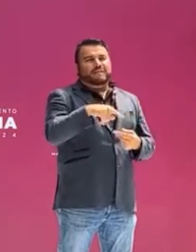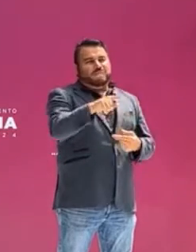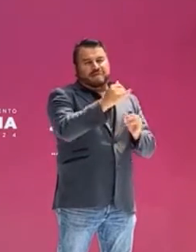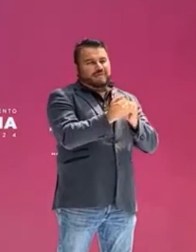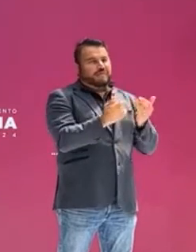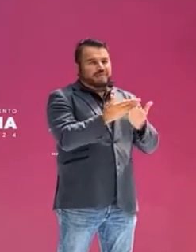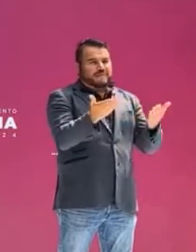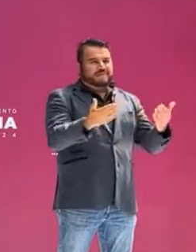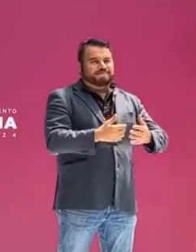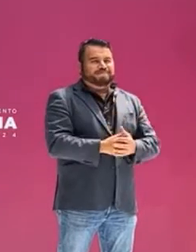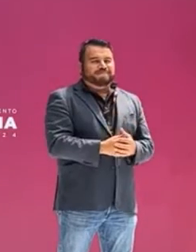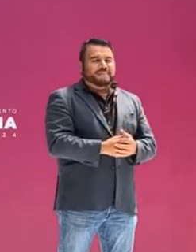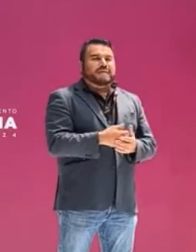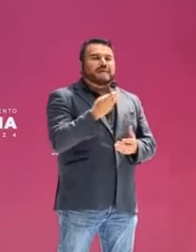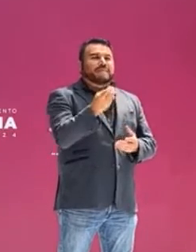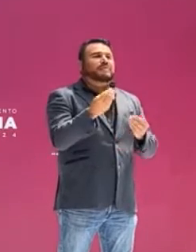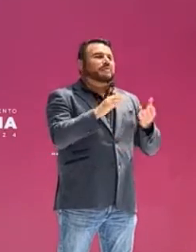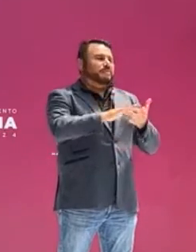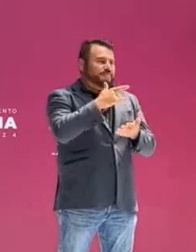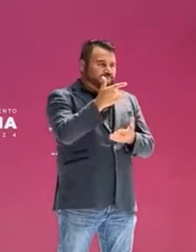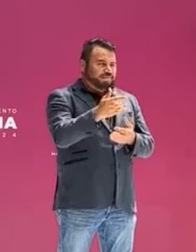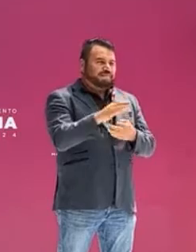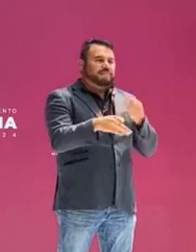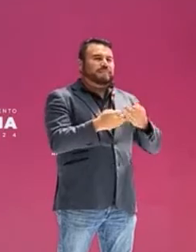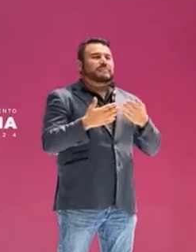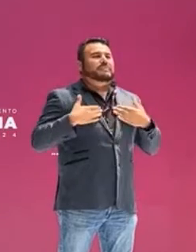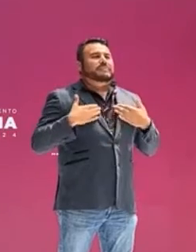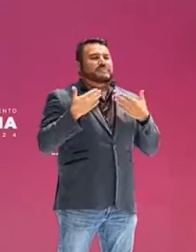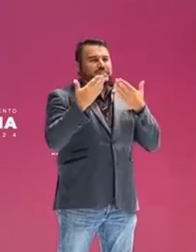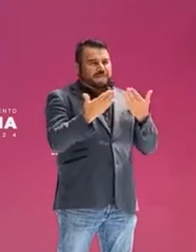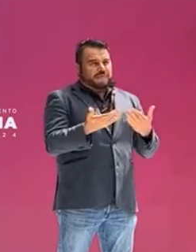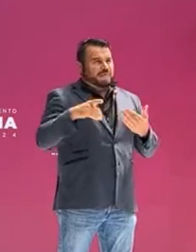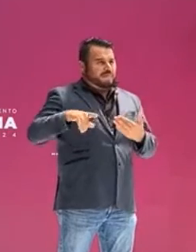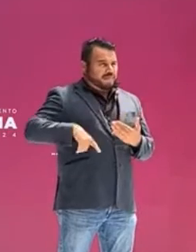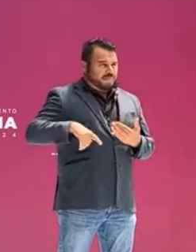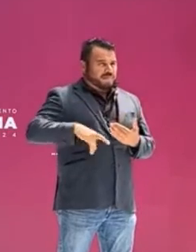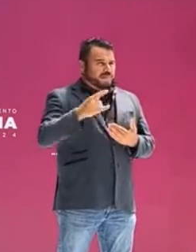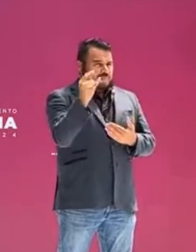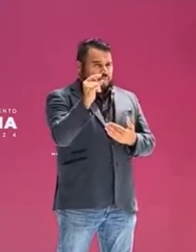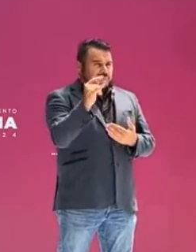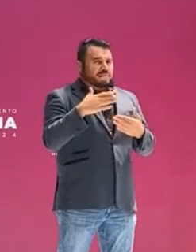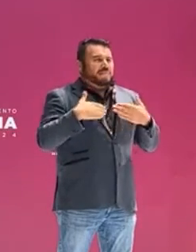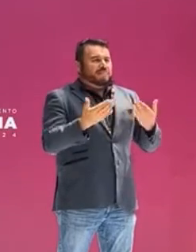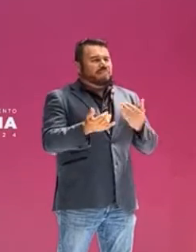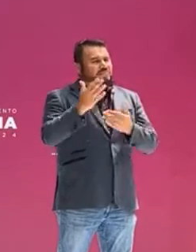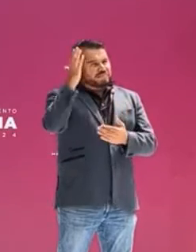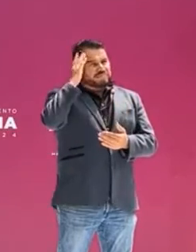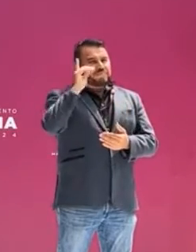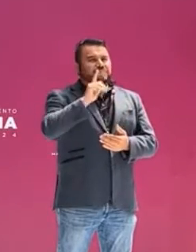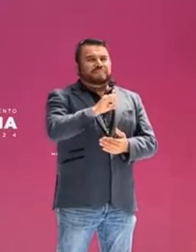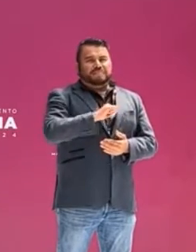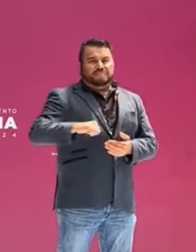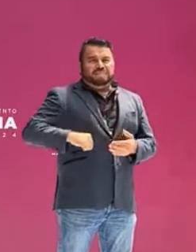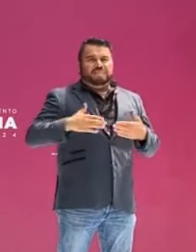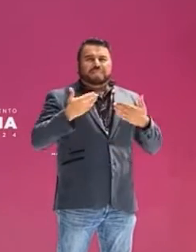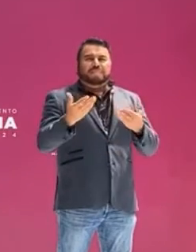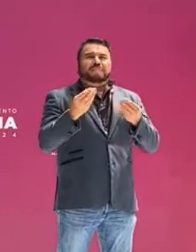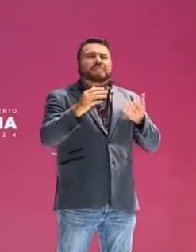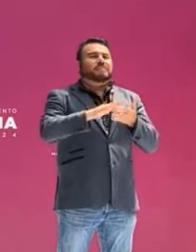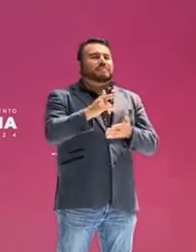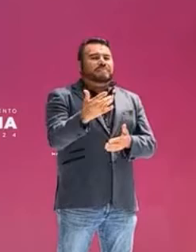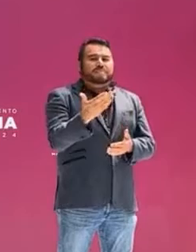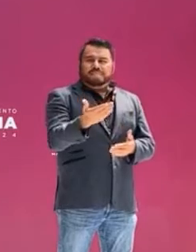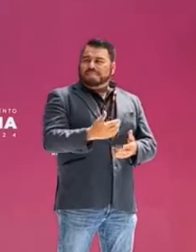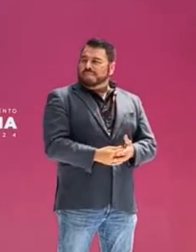que muchísimas gracias por confiar en el ayuntamiento, en el liderazgo de nuestra alcaldesa. Muchísimas gracias por